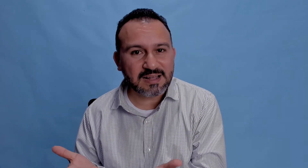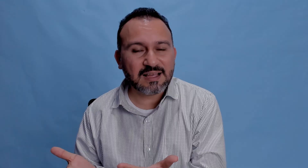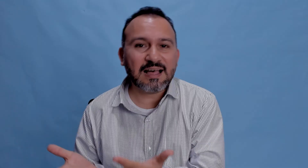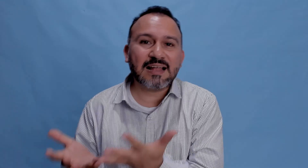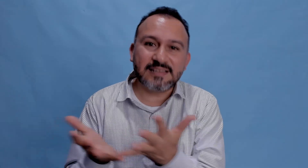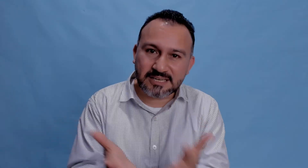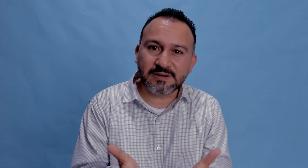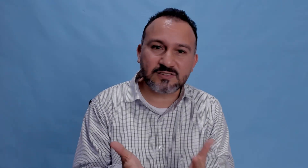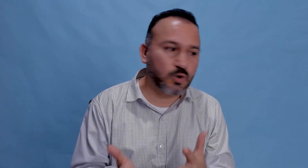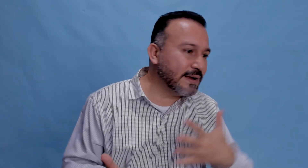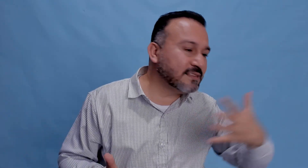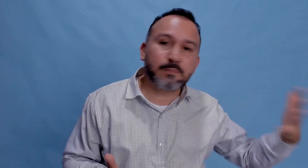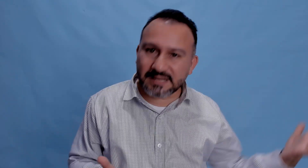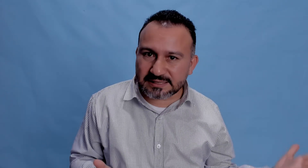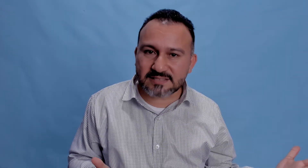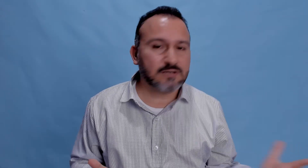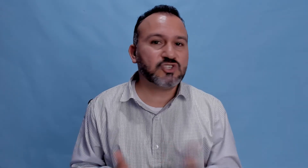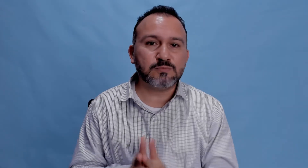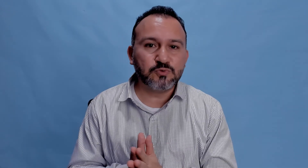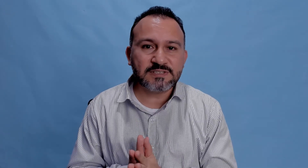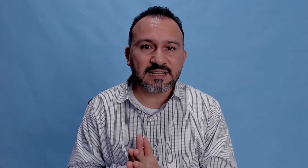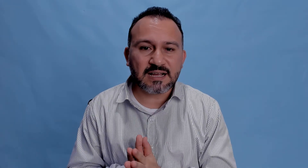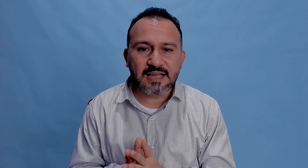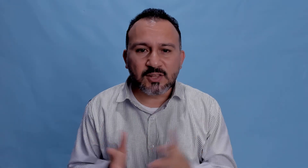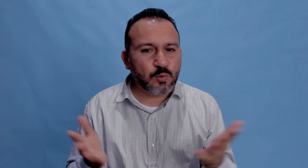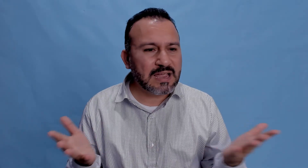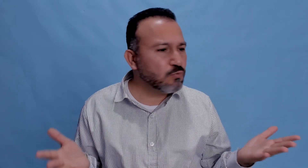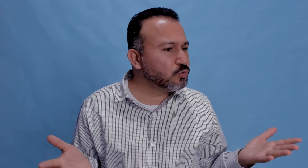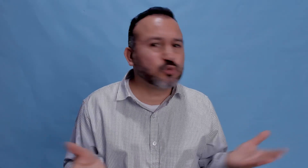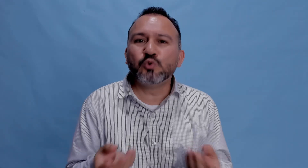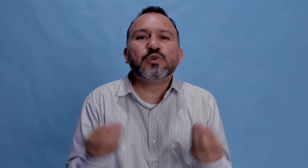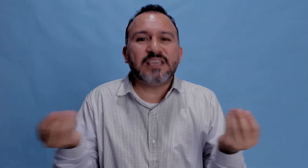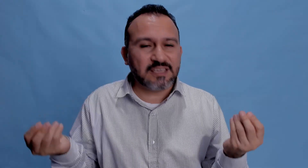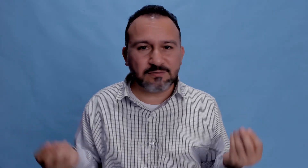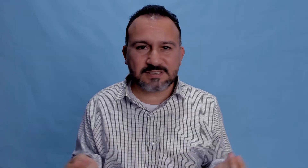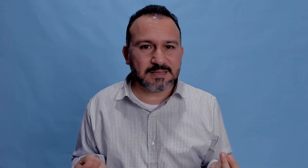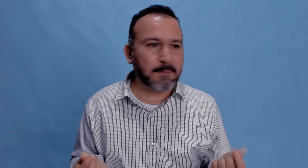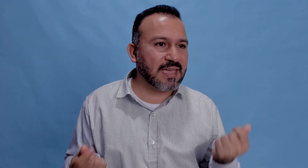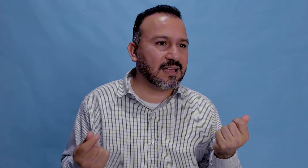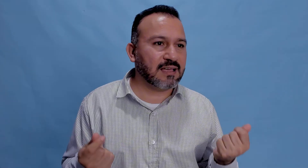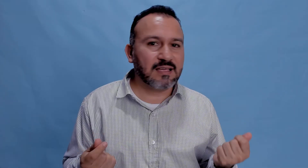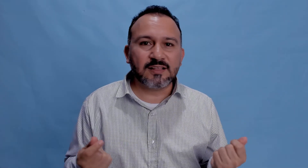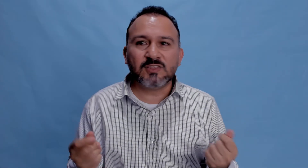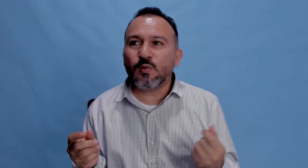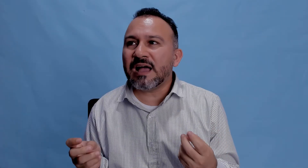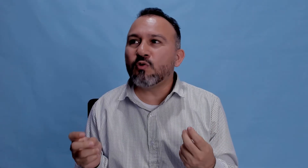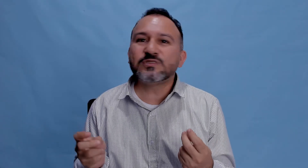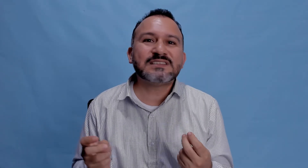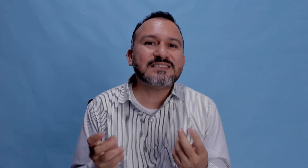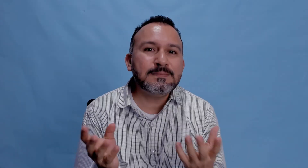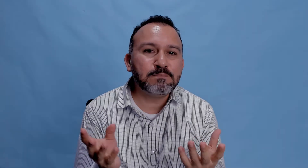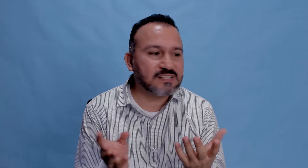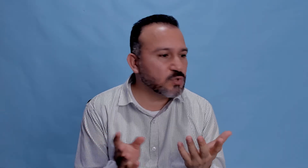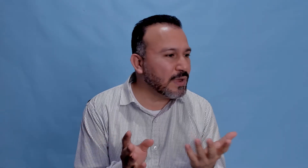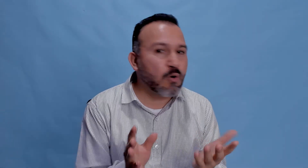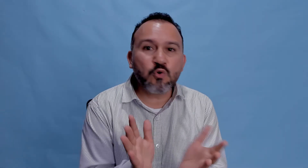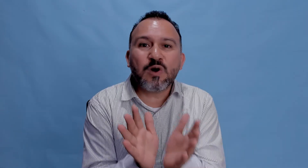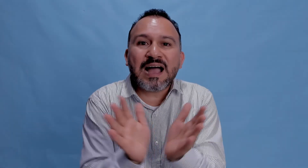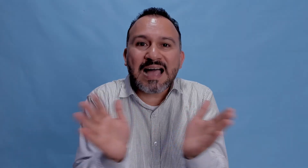para a Libras ou uma interpretação de música não é um truque que você pega. Não é algo simples, não é algo